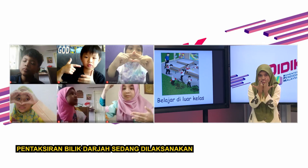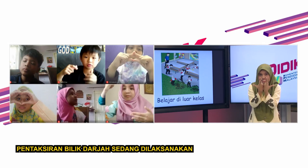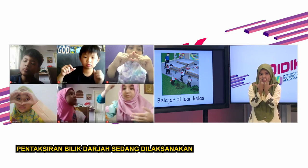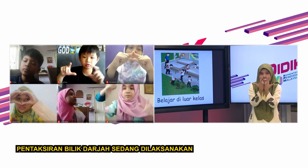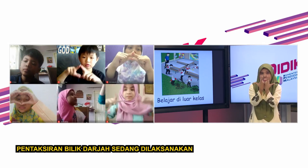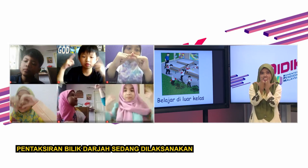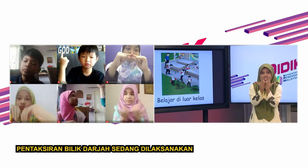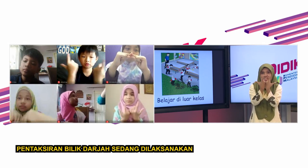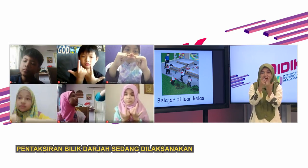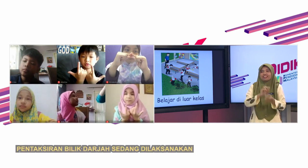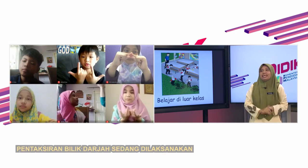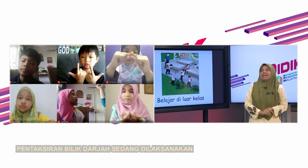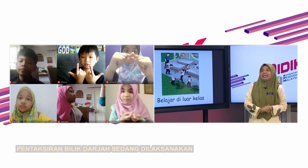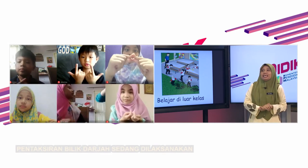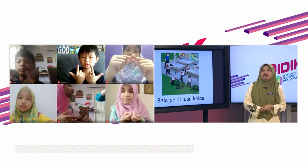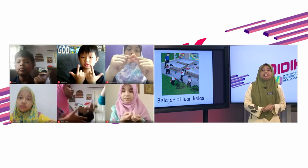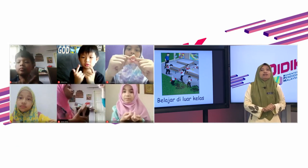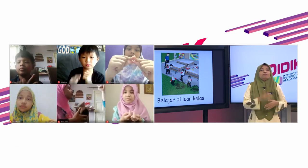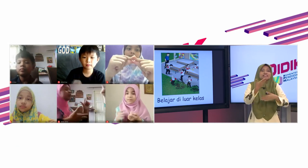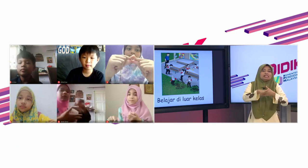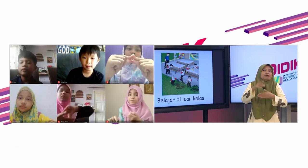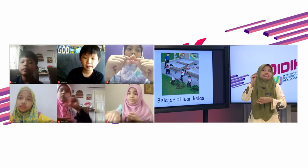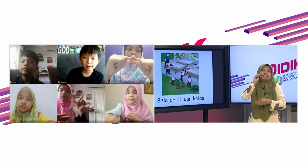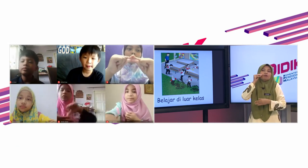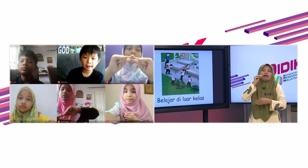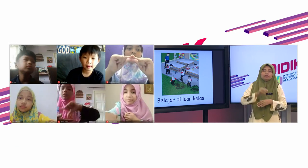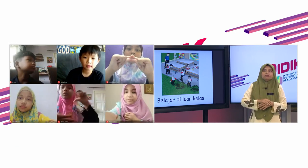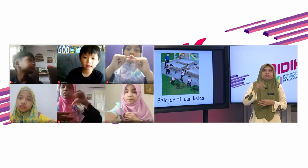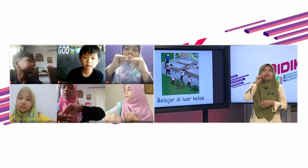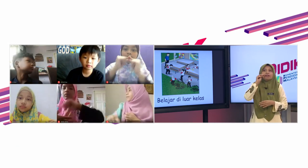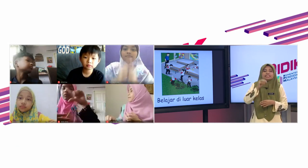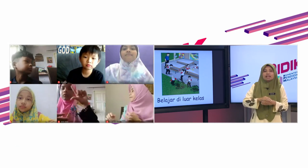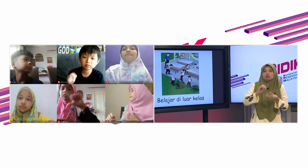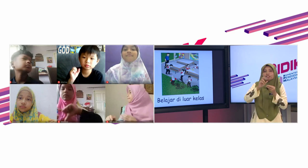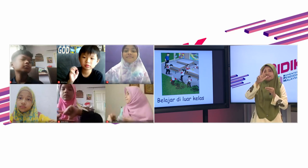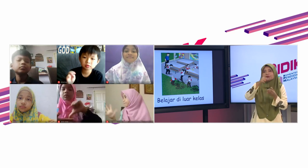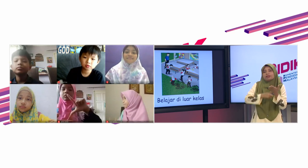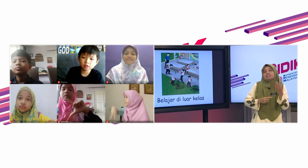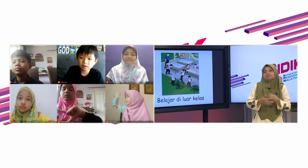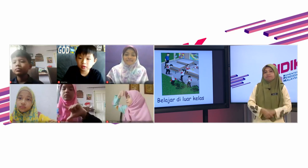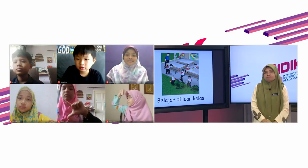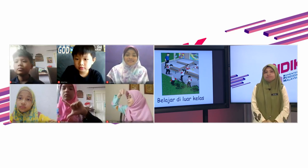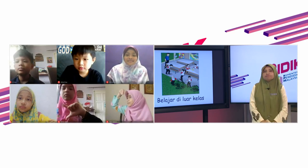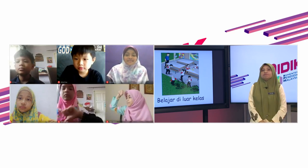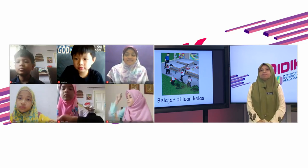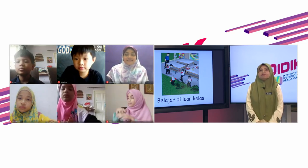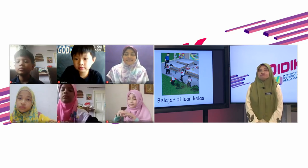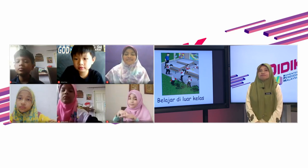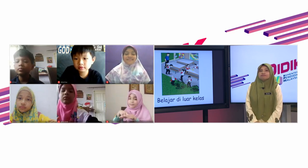Kelas. Okey. Lepas ni Marisa pula. Okey, Marisa, nombor tiga apa?